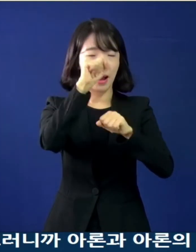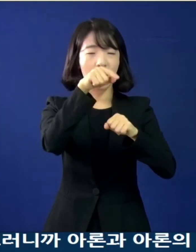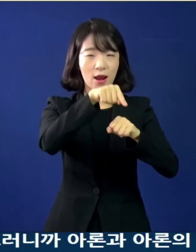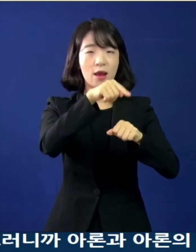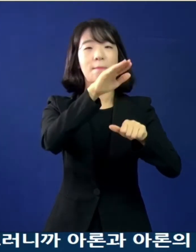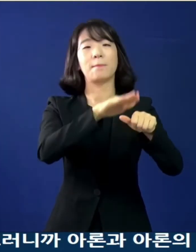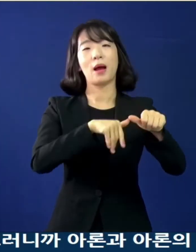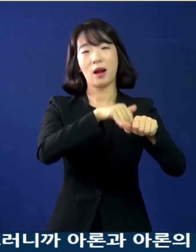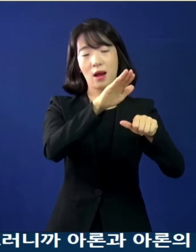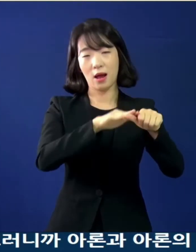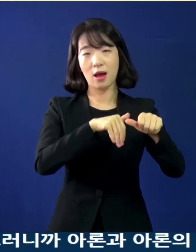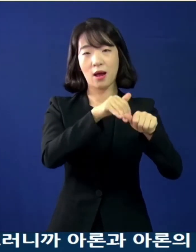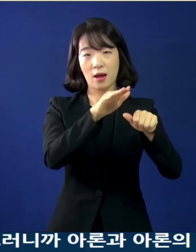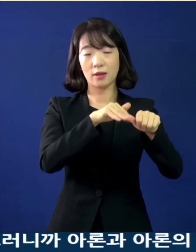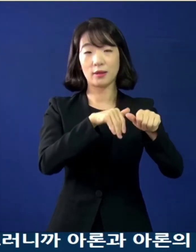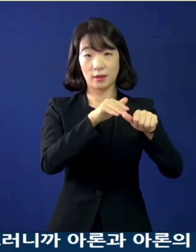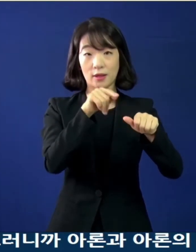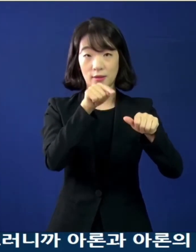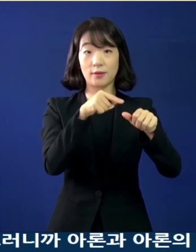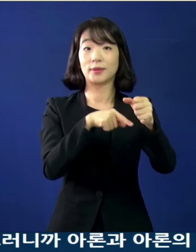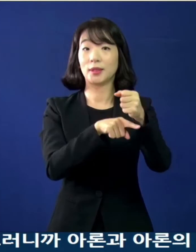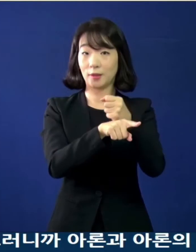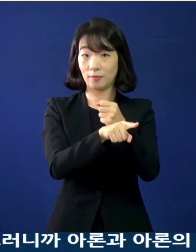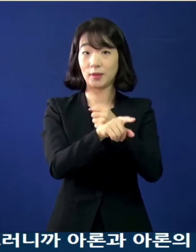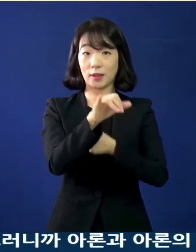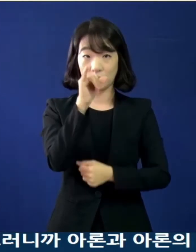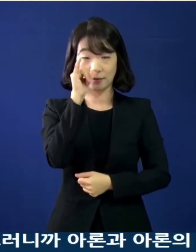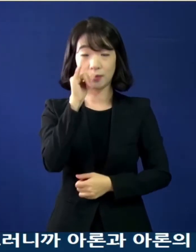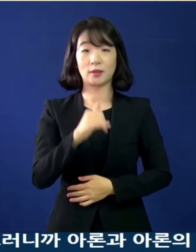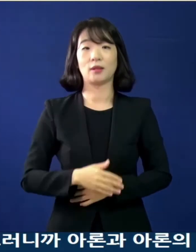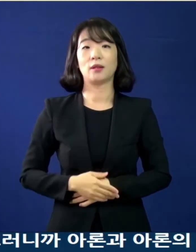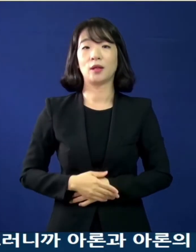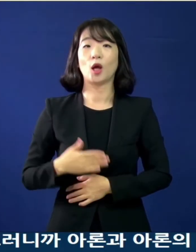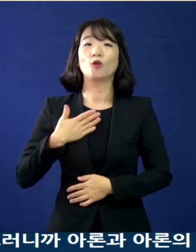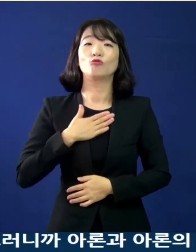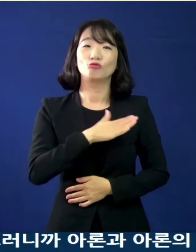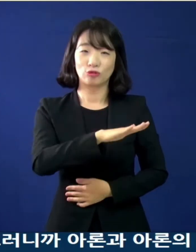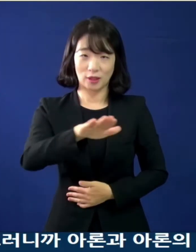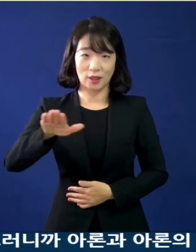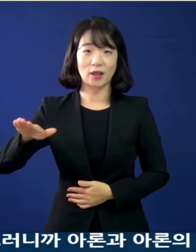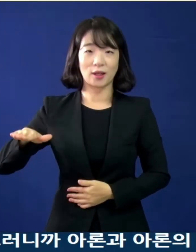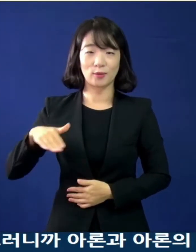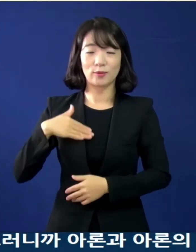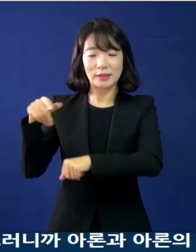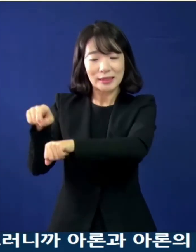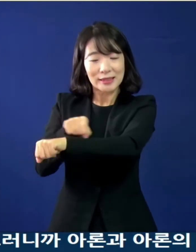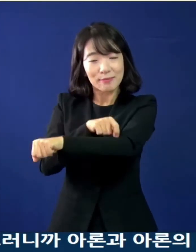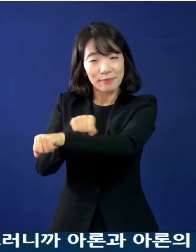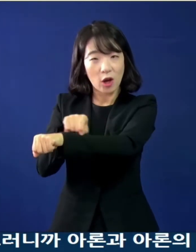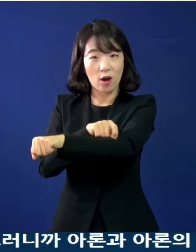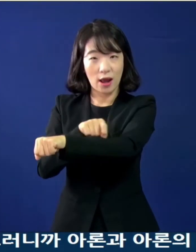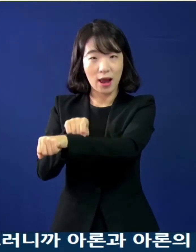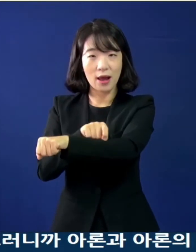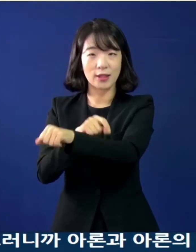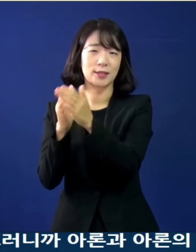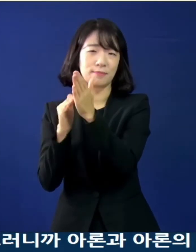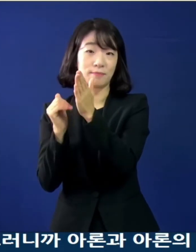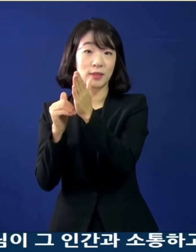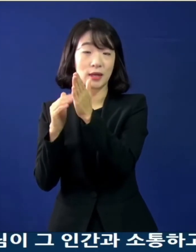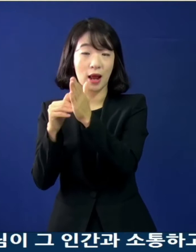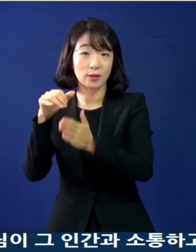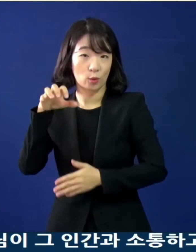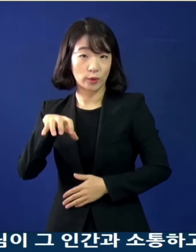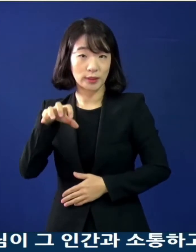수 있겠습니다. 우리에게도 이런 특별히 중요한 은밀한 장소들이 하나님과 소통할 수